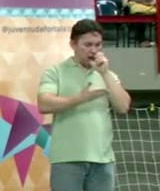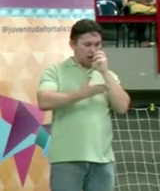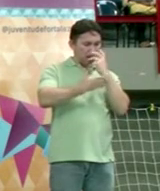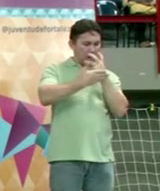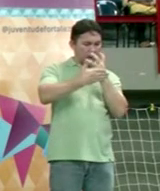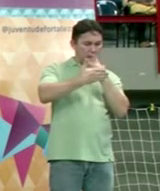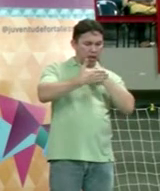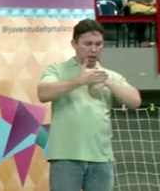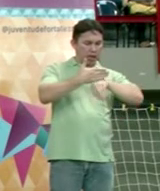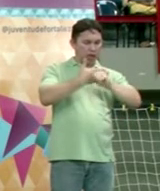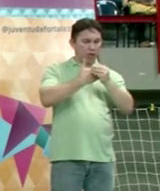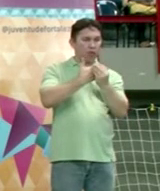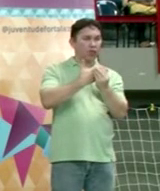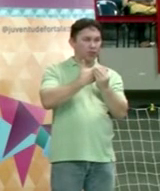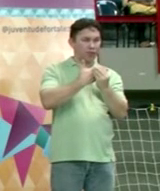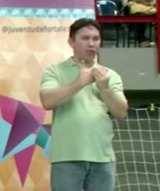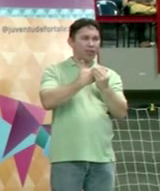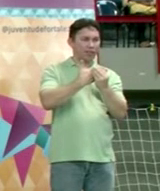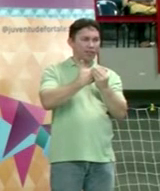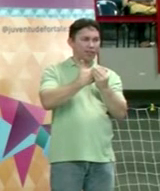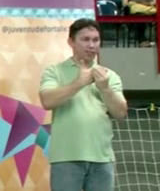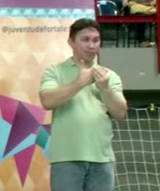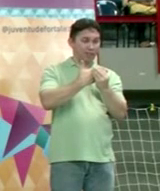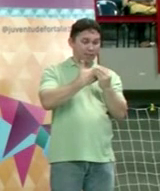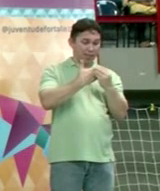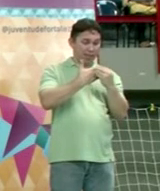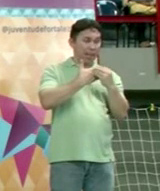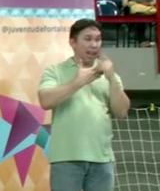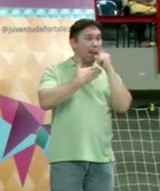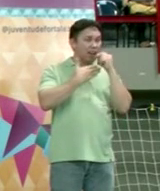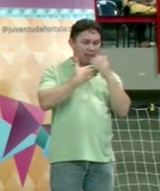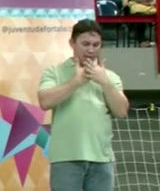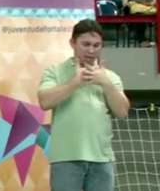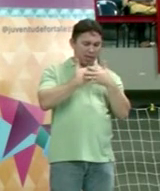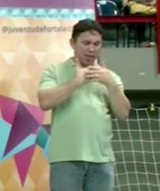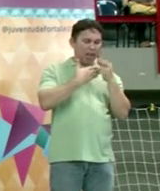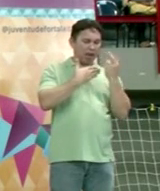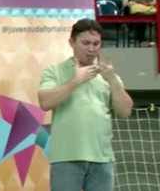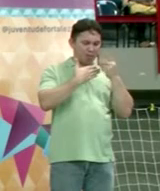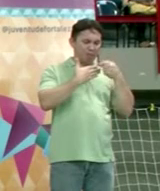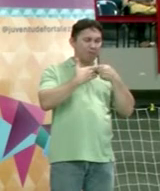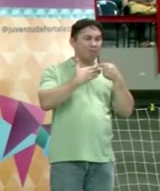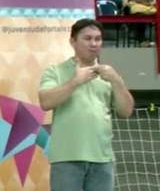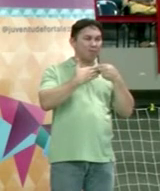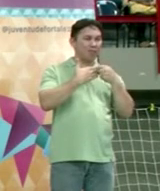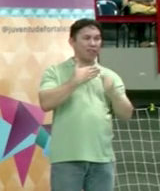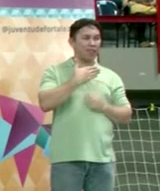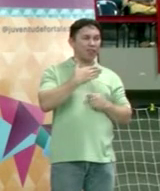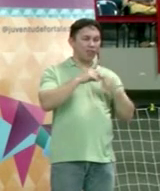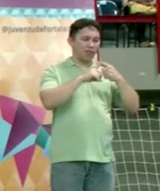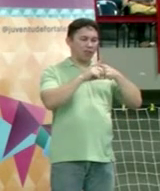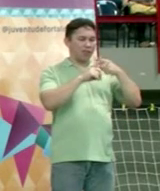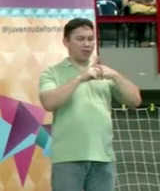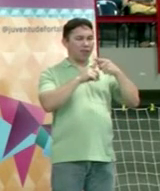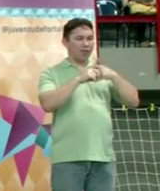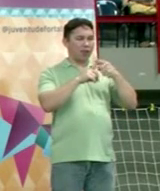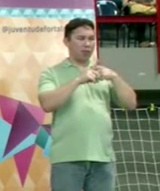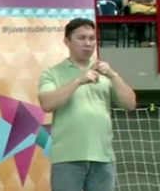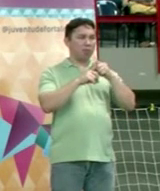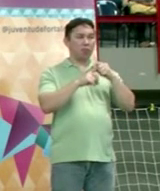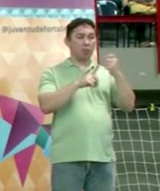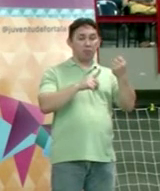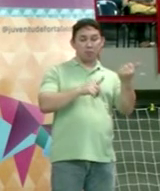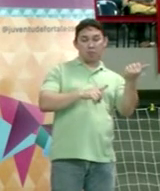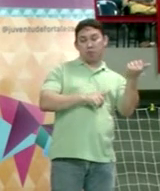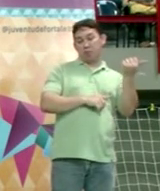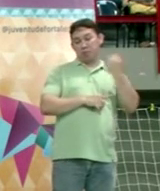parte de fora da moringa. A água de fora sempre está a uma temperatura maior que